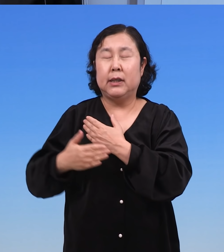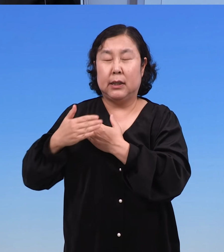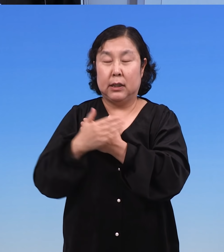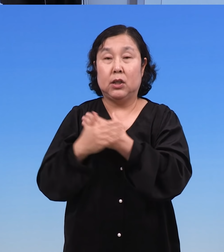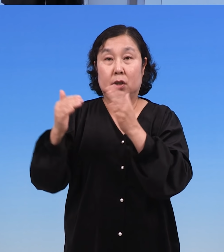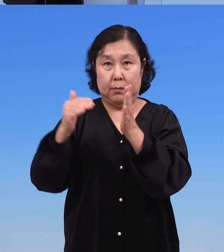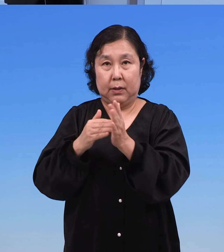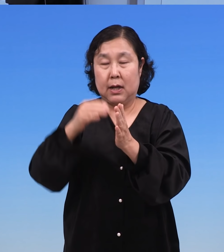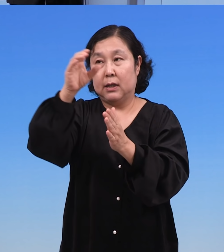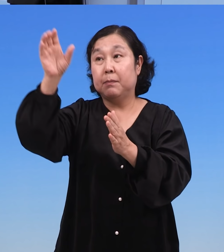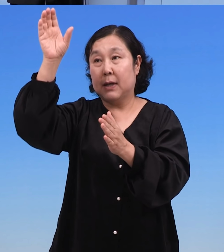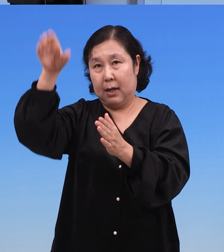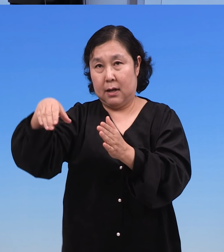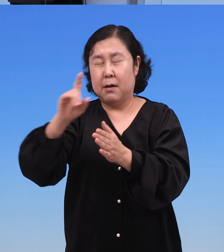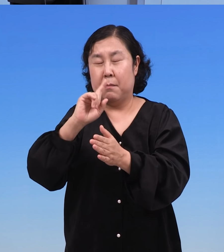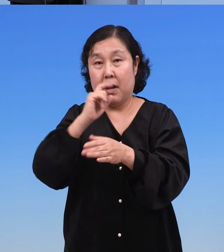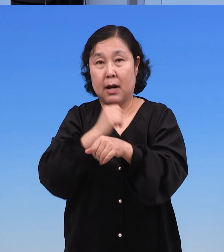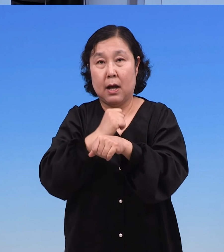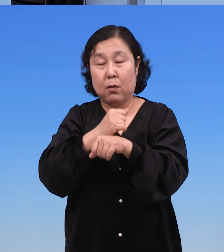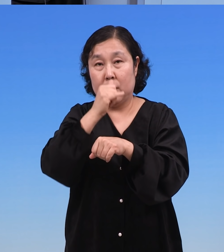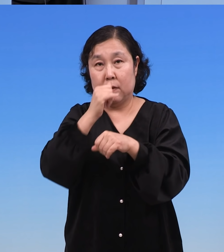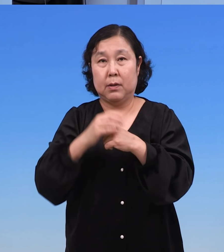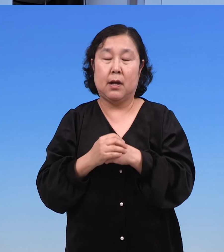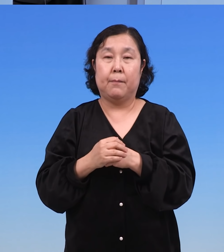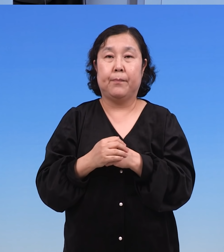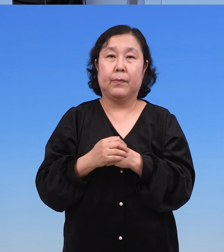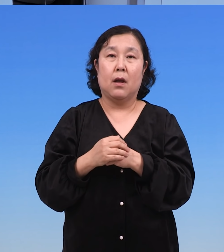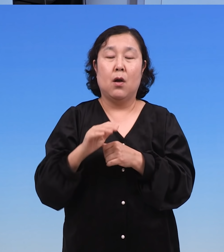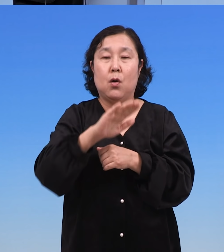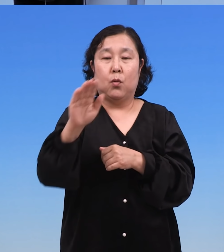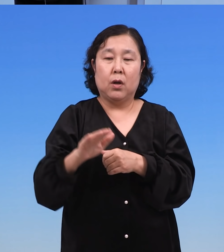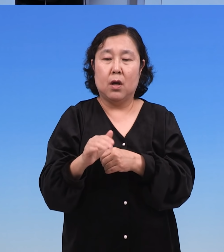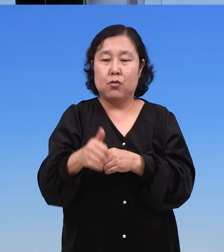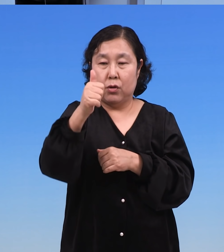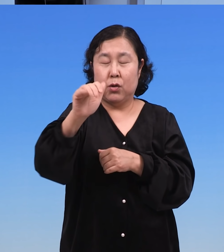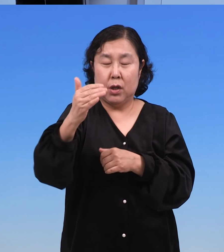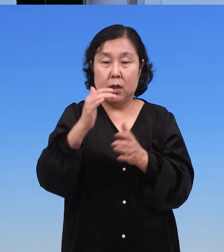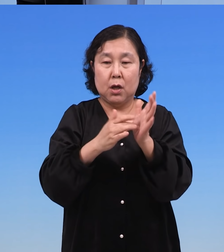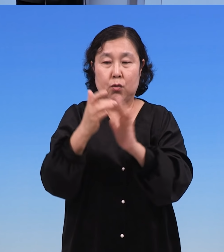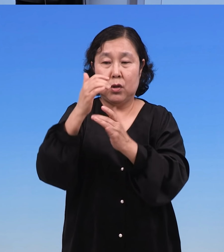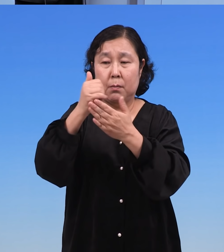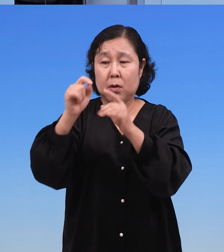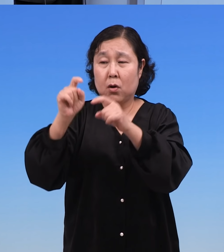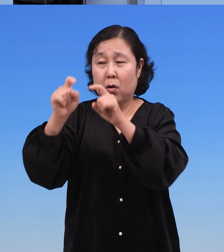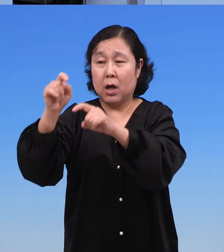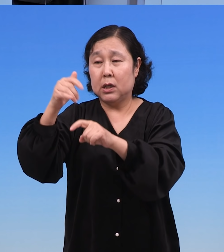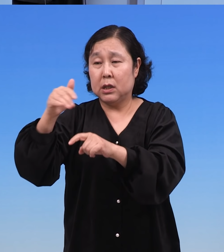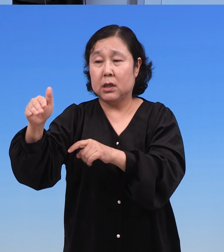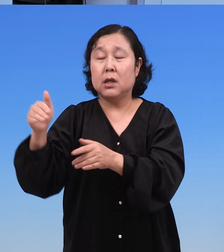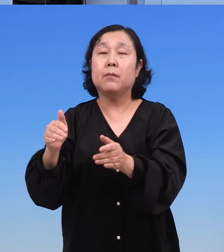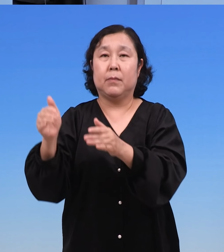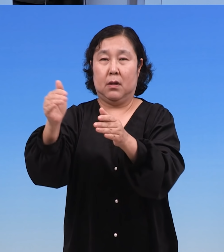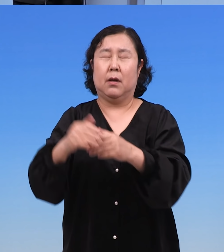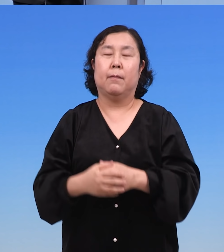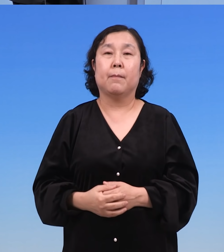헌신이었다. 십자가를 말하는 거 아닙니까? 이게 우리의 주인 되시는 그분이 걸어가신 그 길이에요.